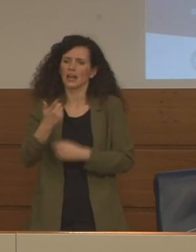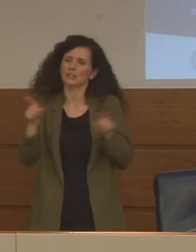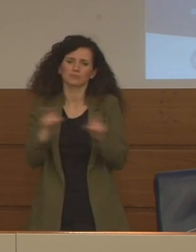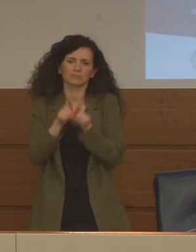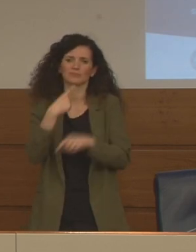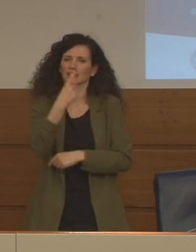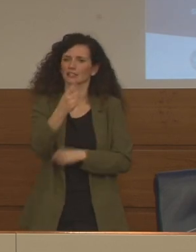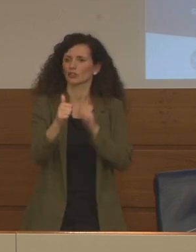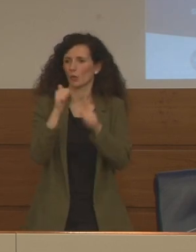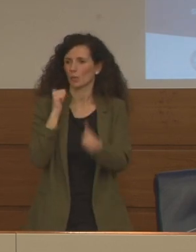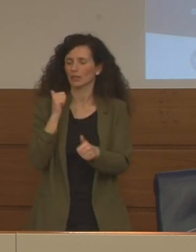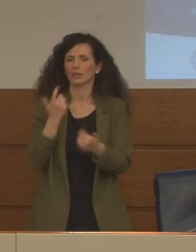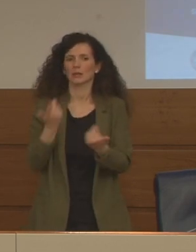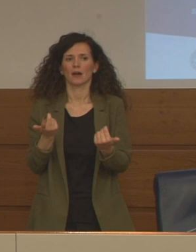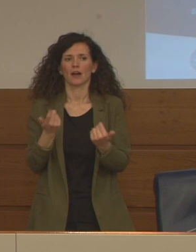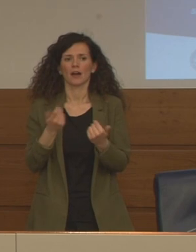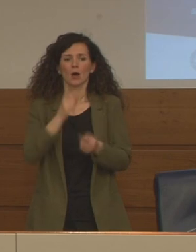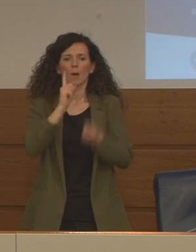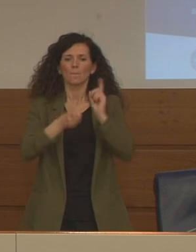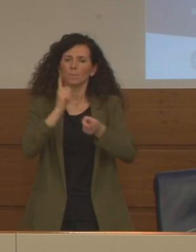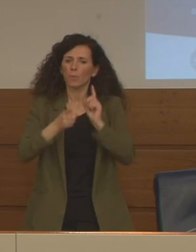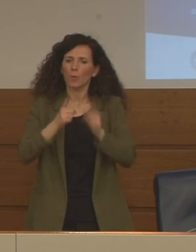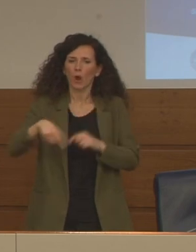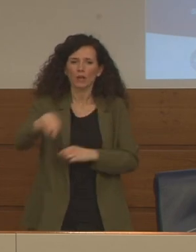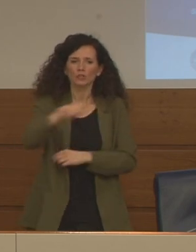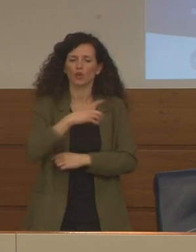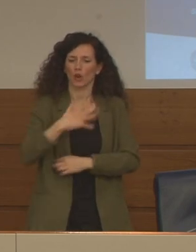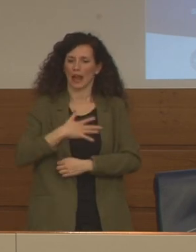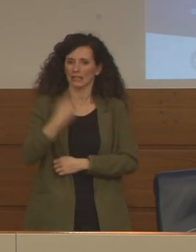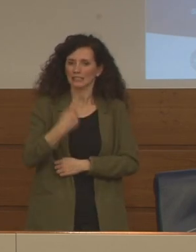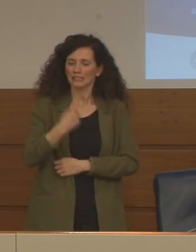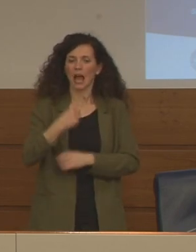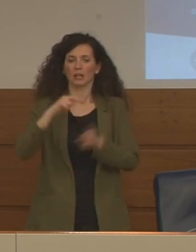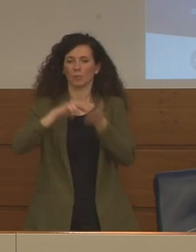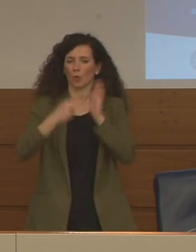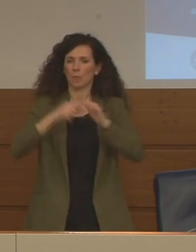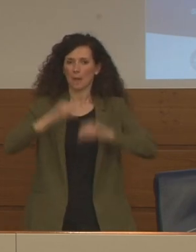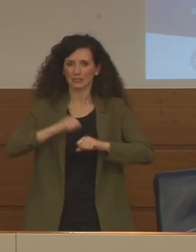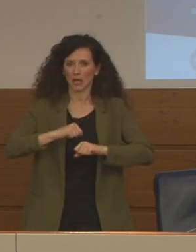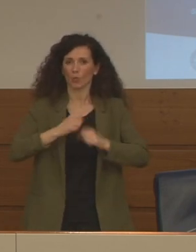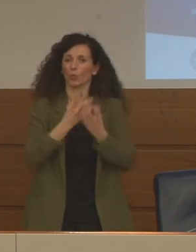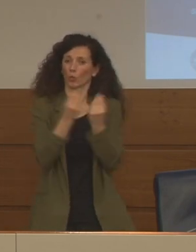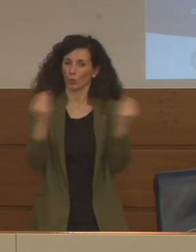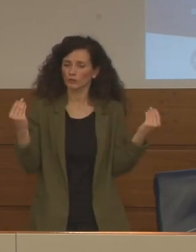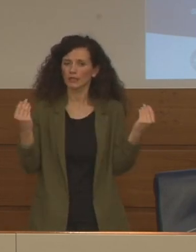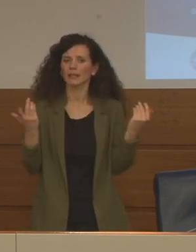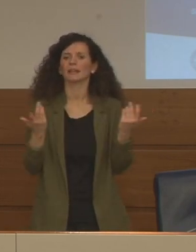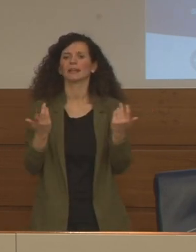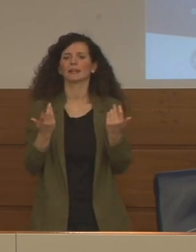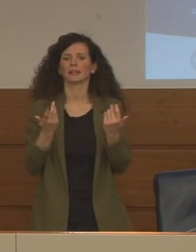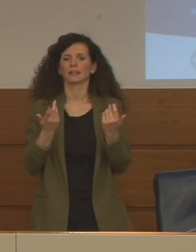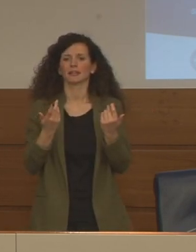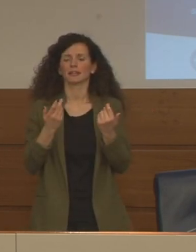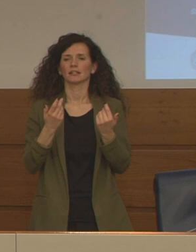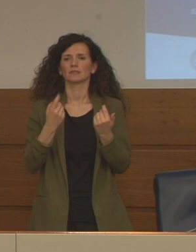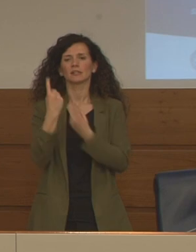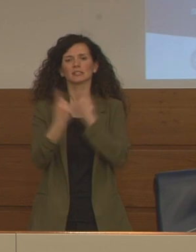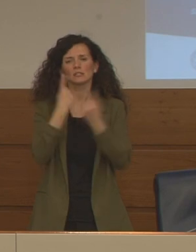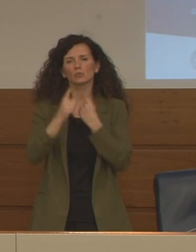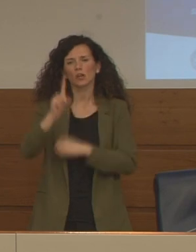tre in quei alta circolazione popolazione molto anziana con molti morbidità in una sanità o anche come quella bergamasca